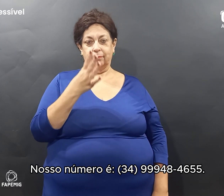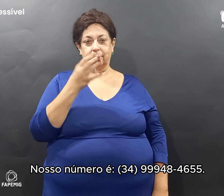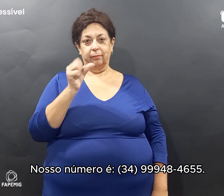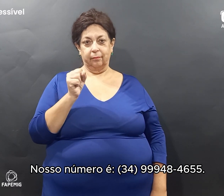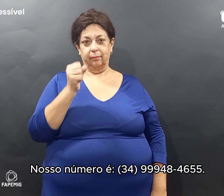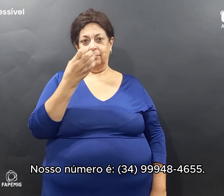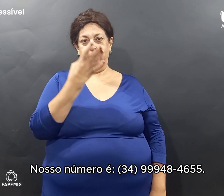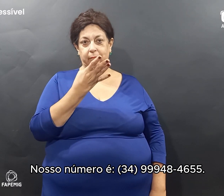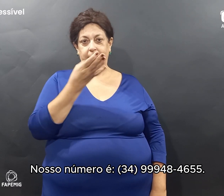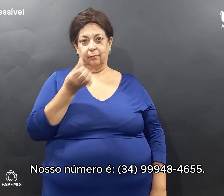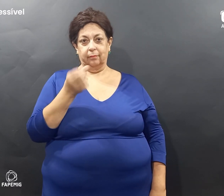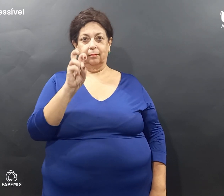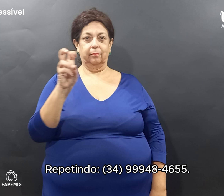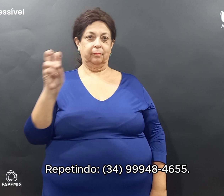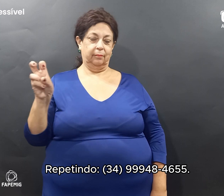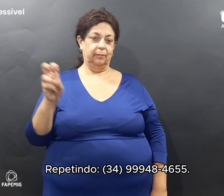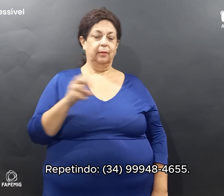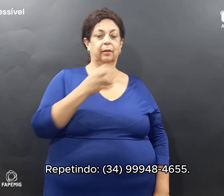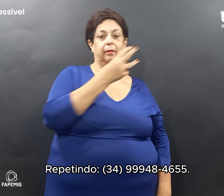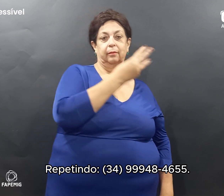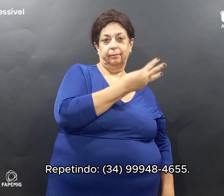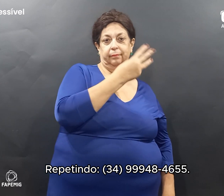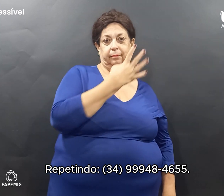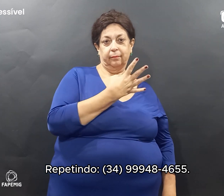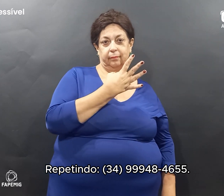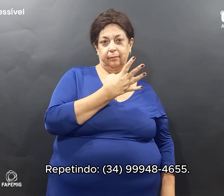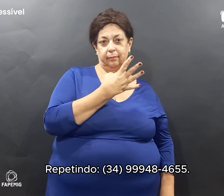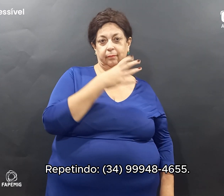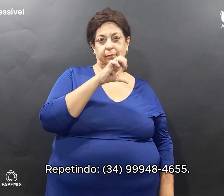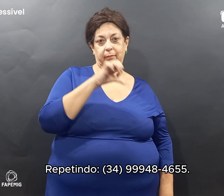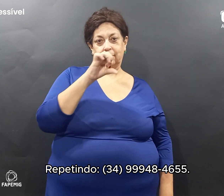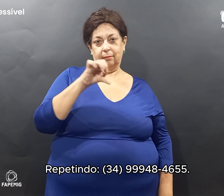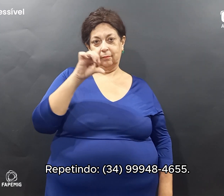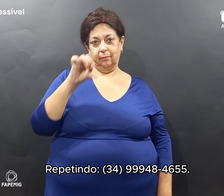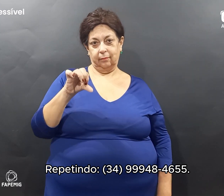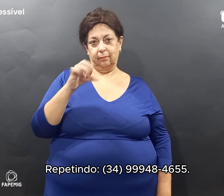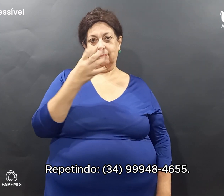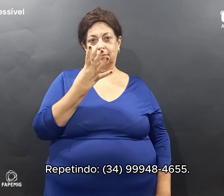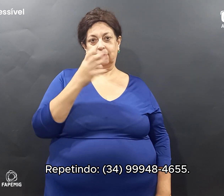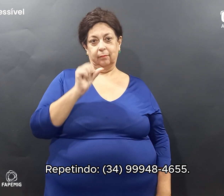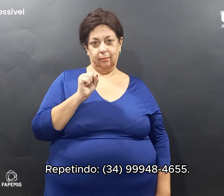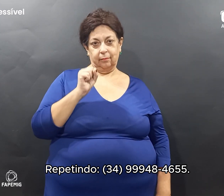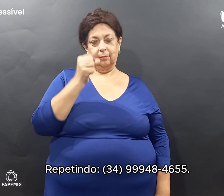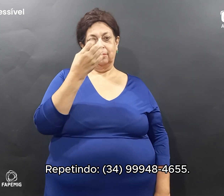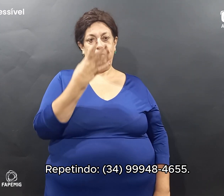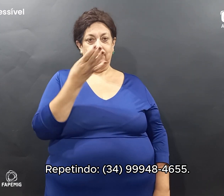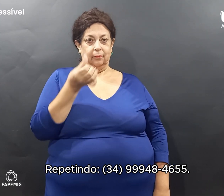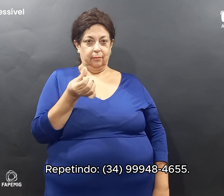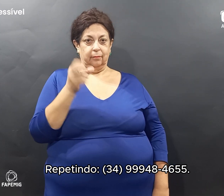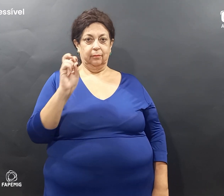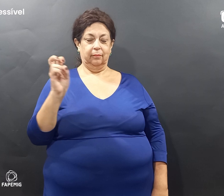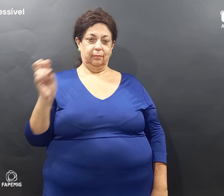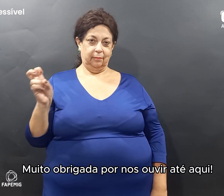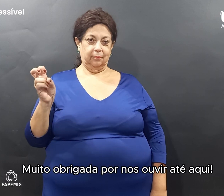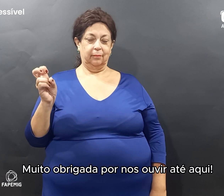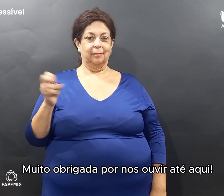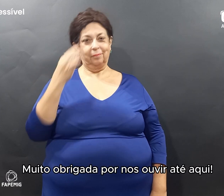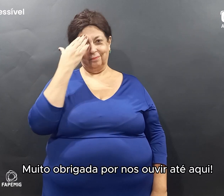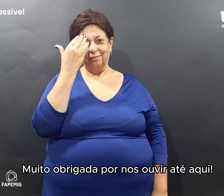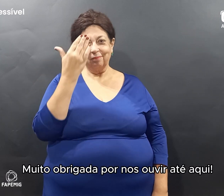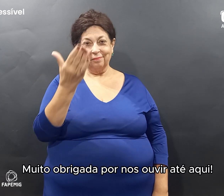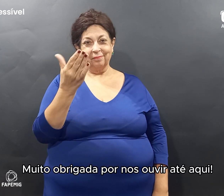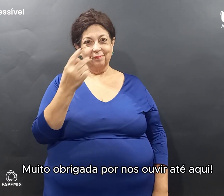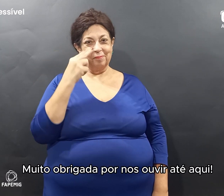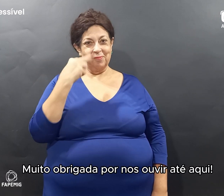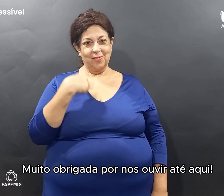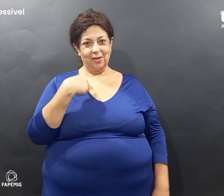48 4655. Repetindo, 34 999 48 4655. Muito obrigada